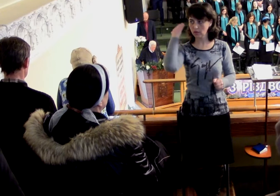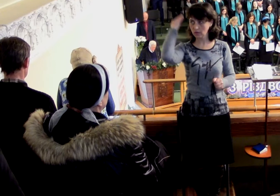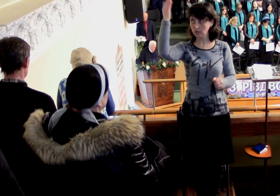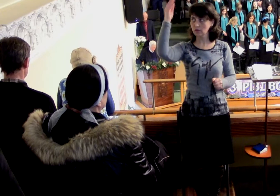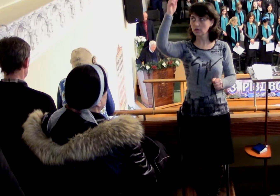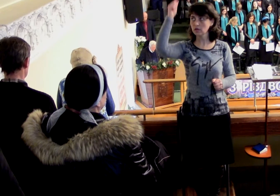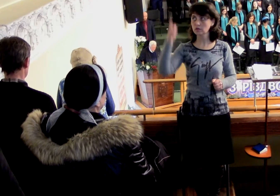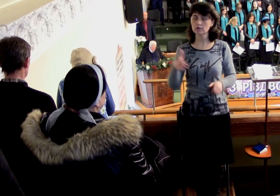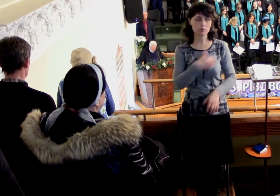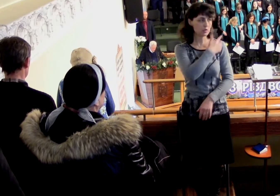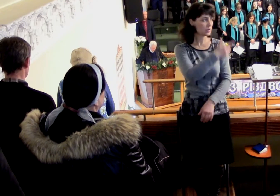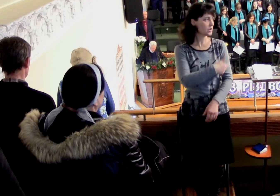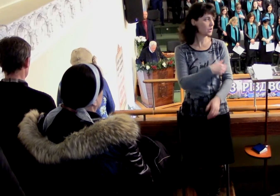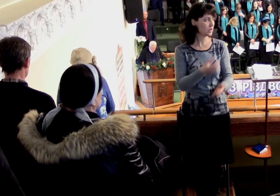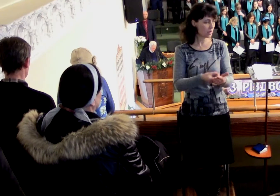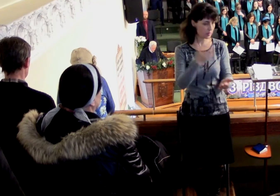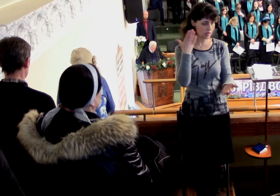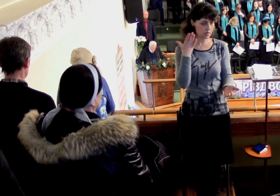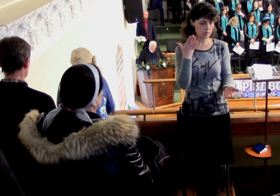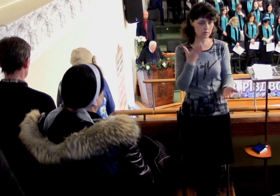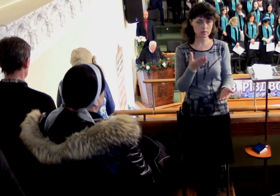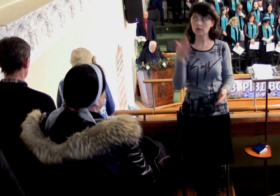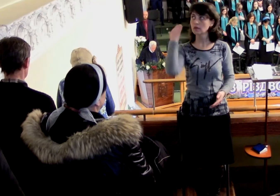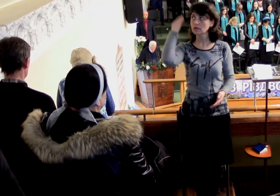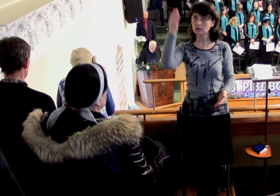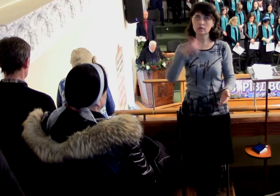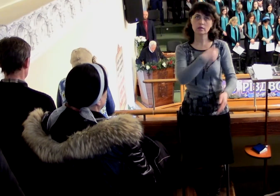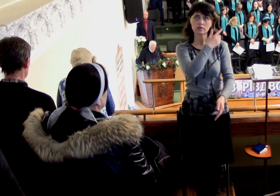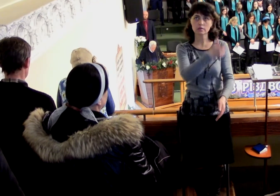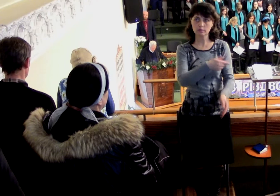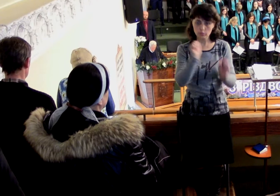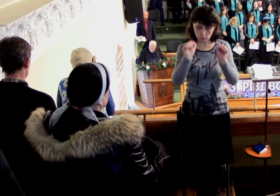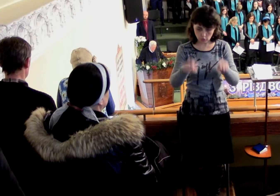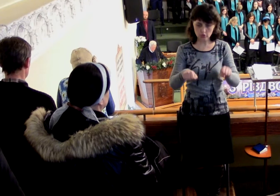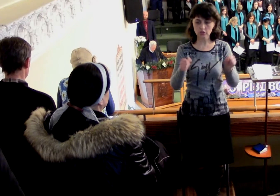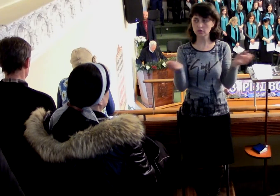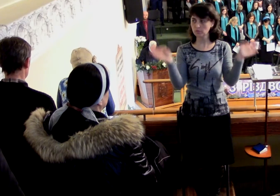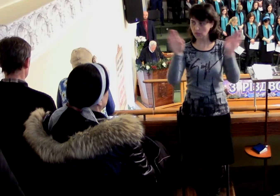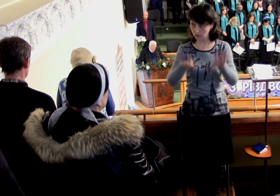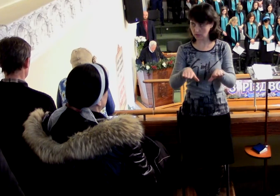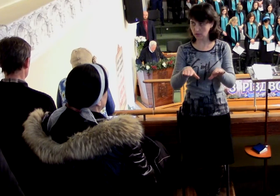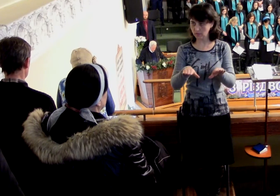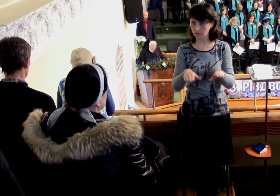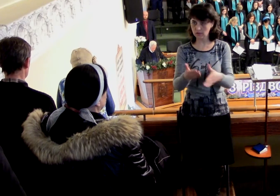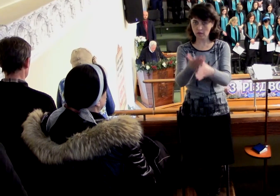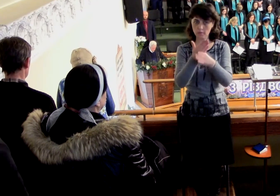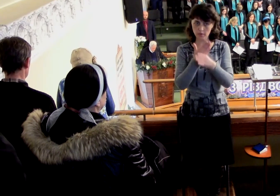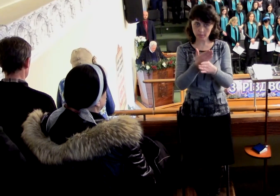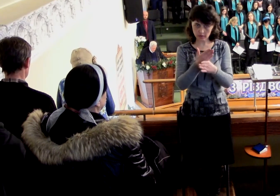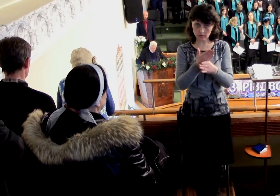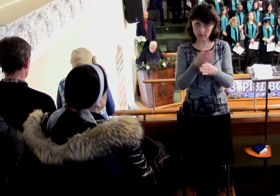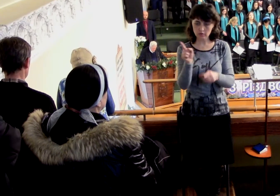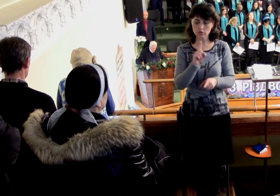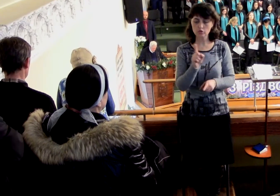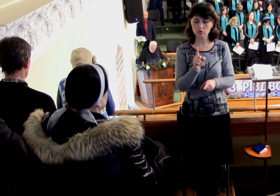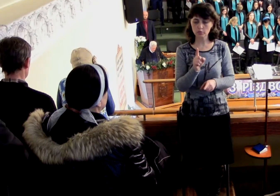силен обогатить, и Ты силен благословить. Помоги, чтобы каждый из нас принял то, что Ты